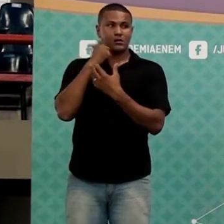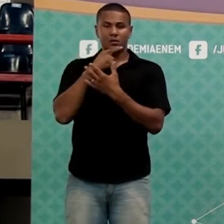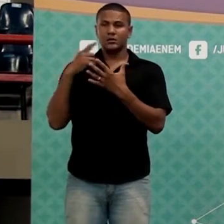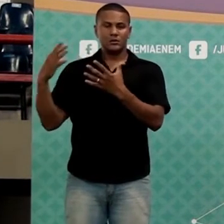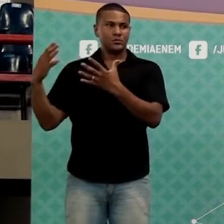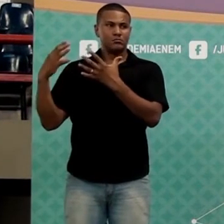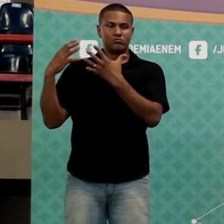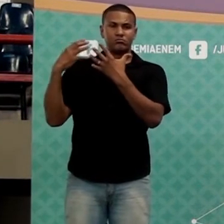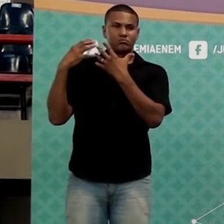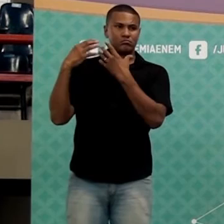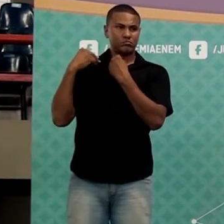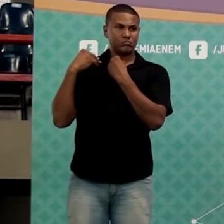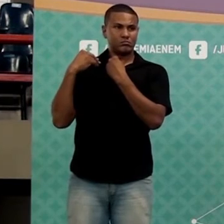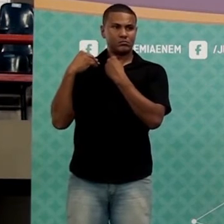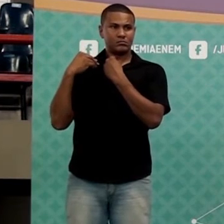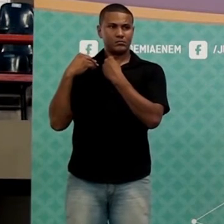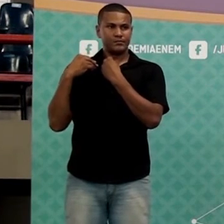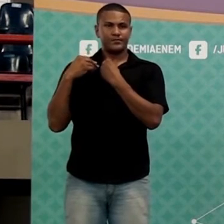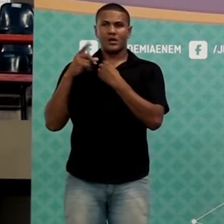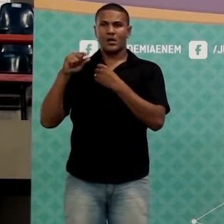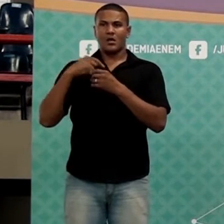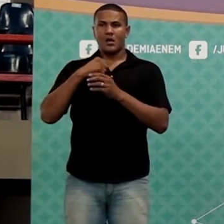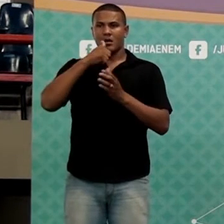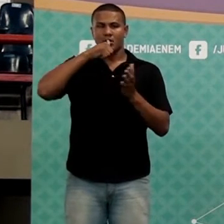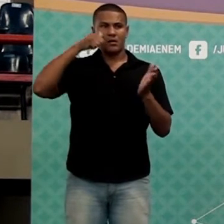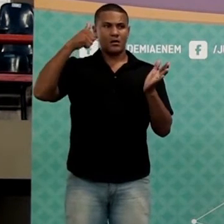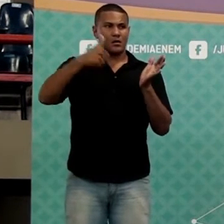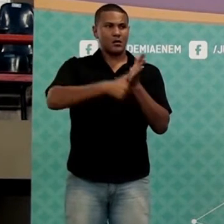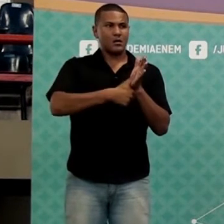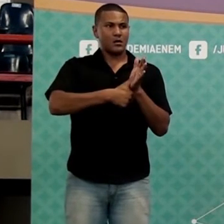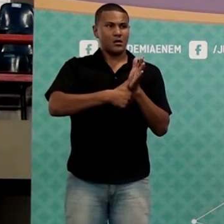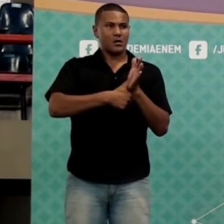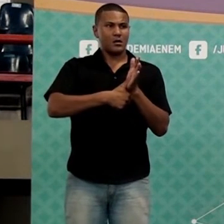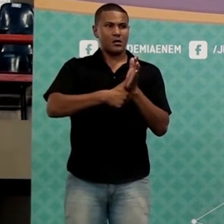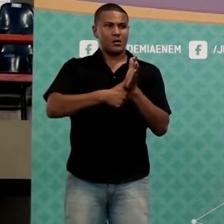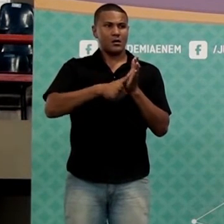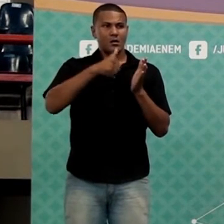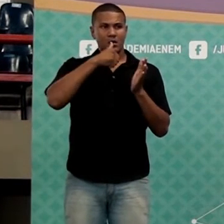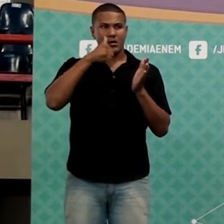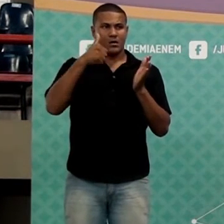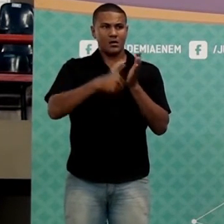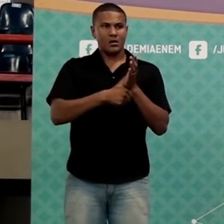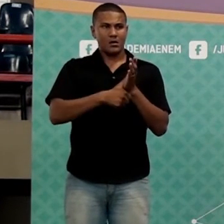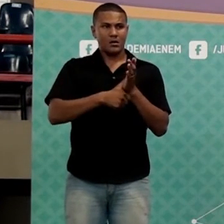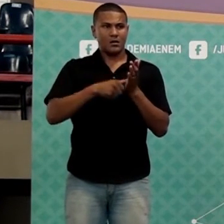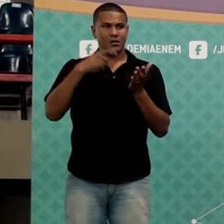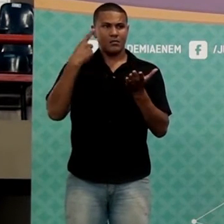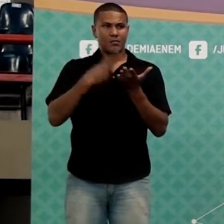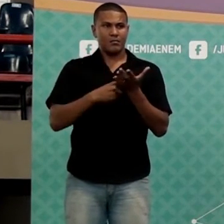limitado por uma carta magna. É um documento.